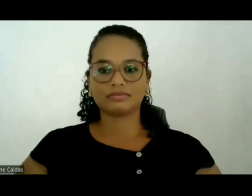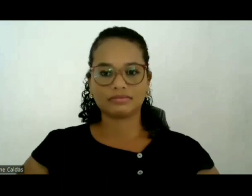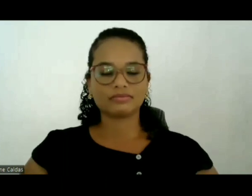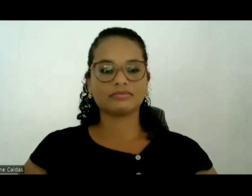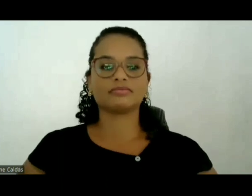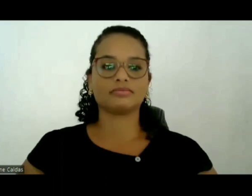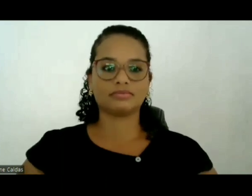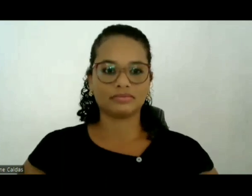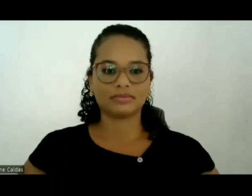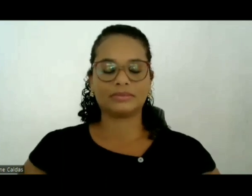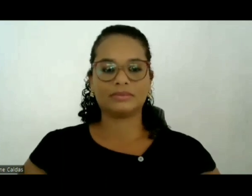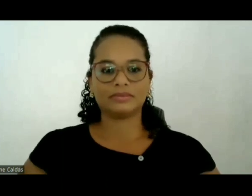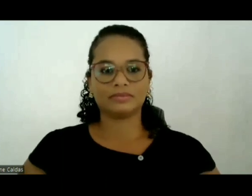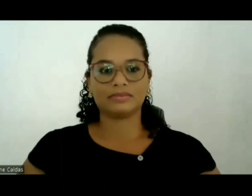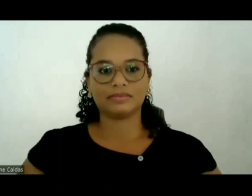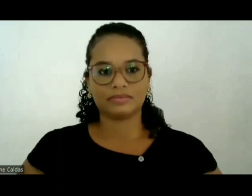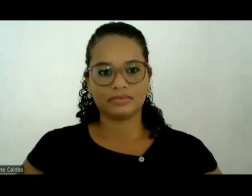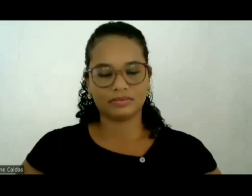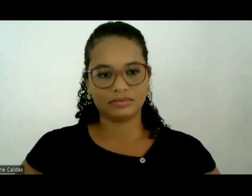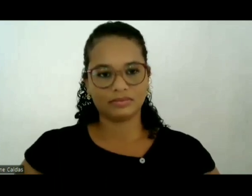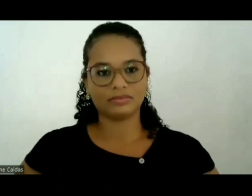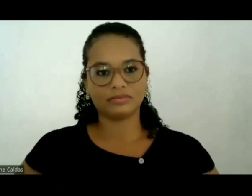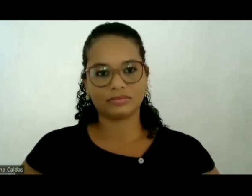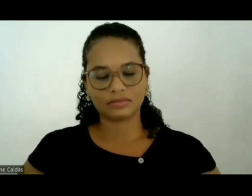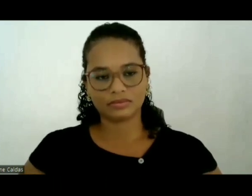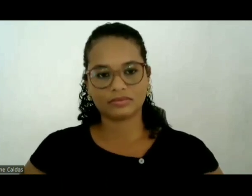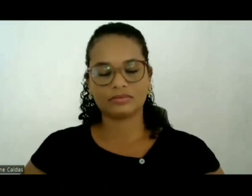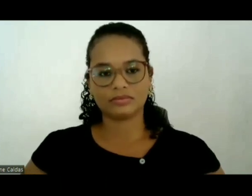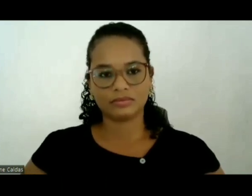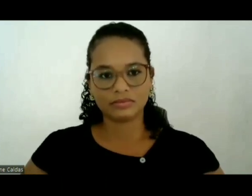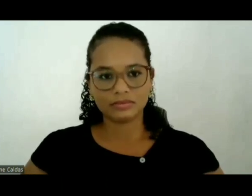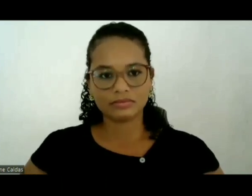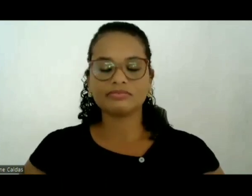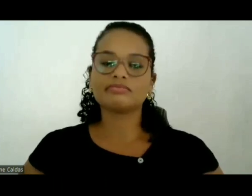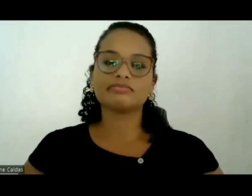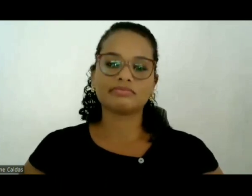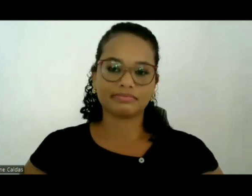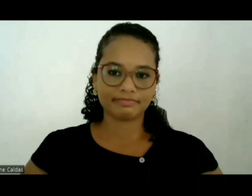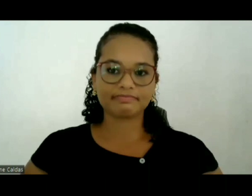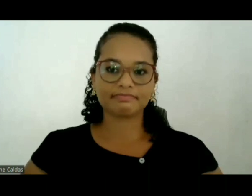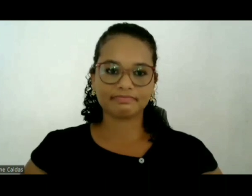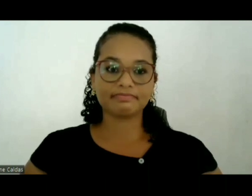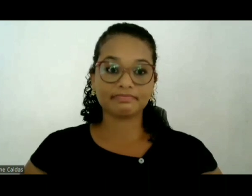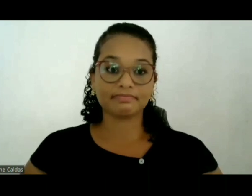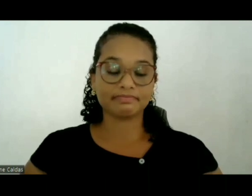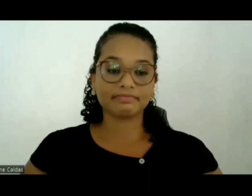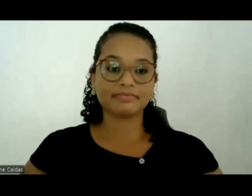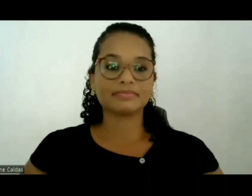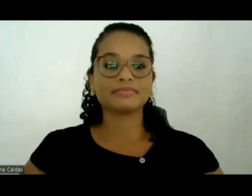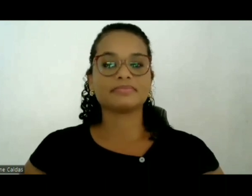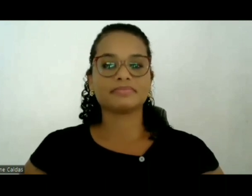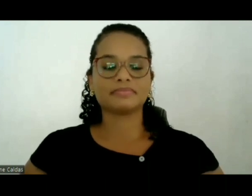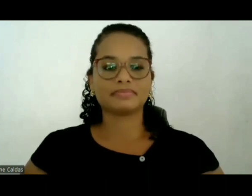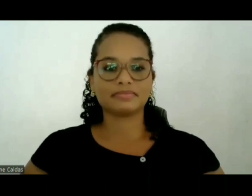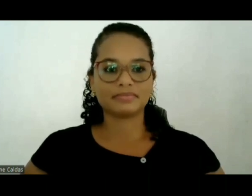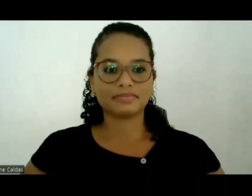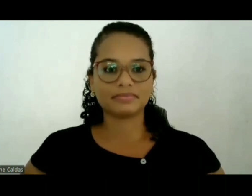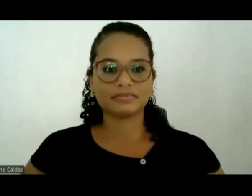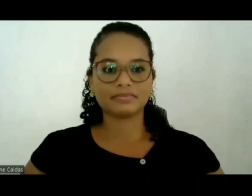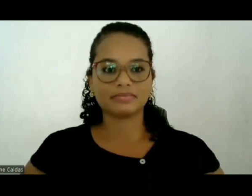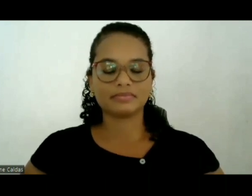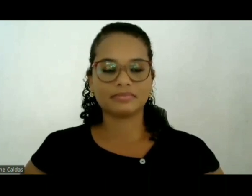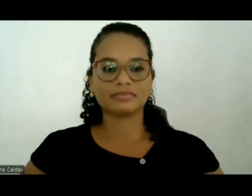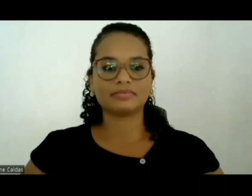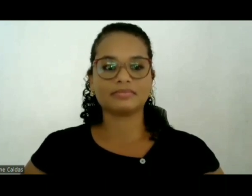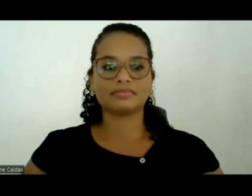Porque muita gente acha que Libras engloba todas as línguas de sinais do mundo e que em qualquer lugar do mundo que a pessoa chegar e encontrar